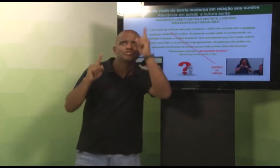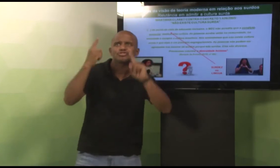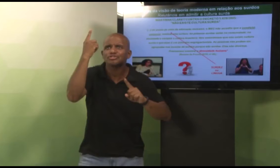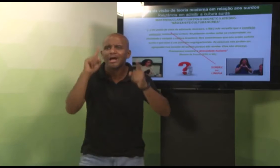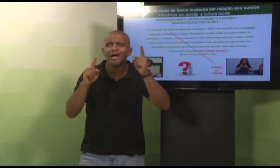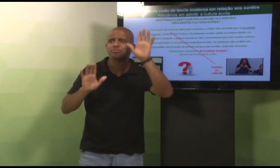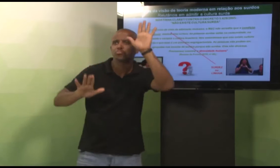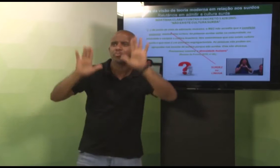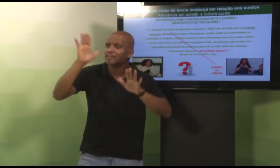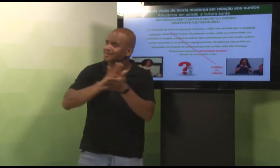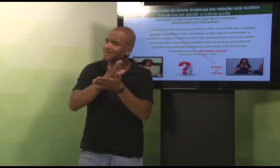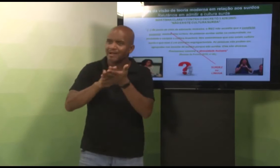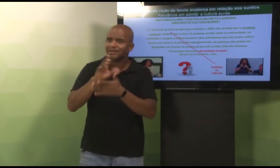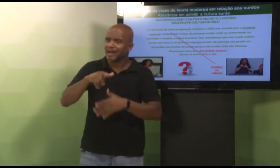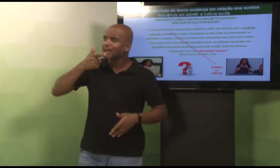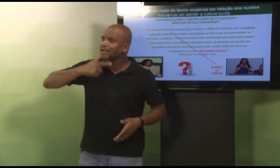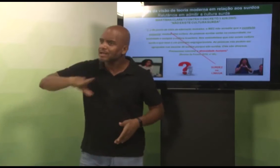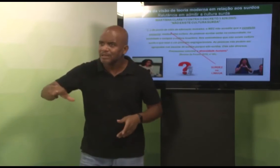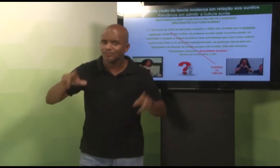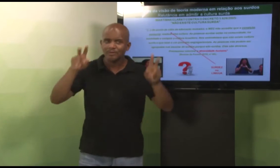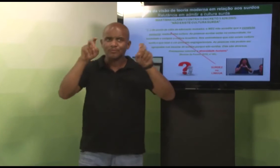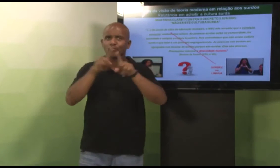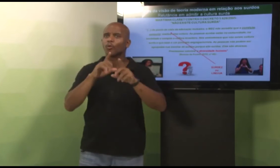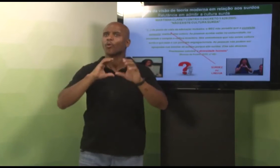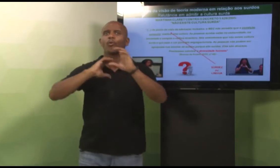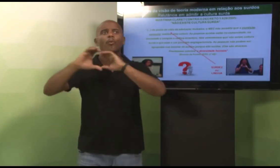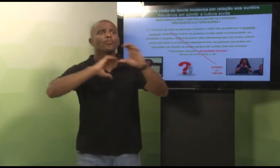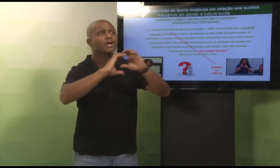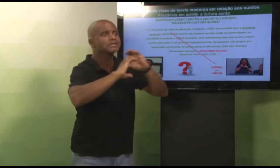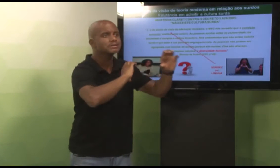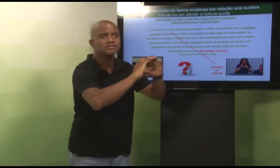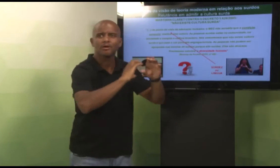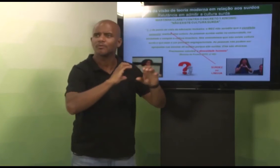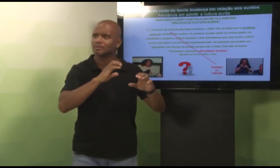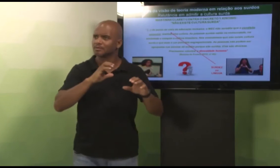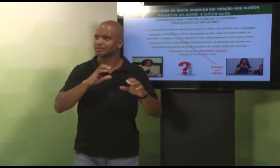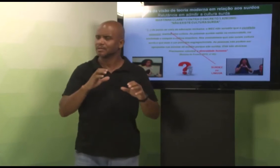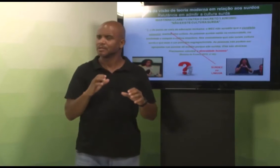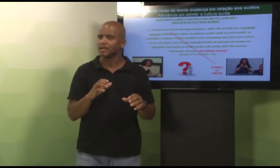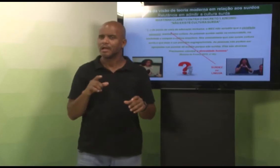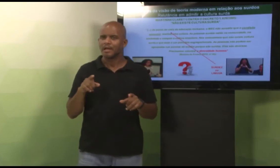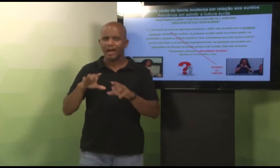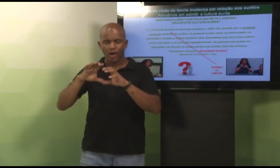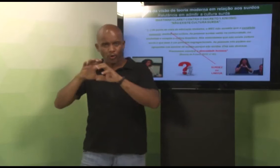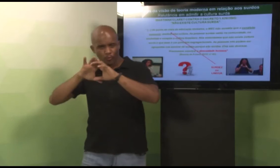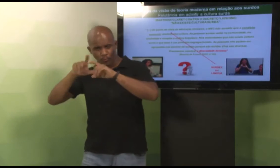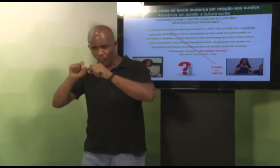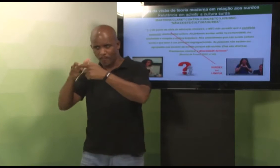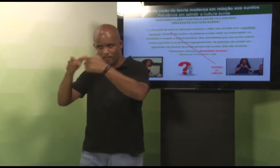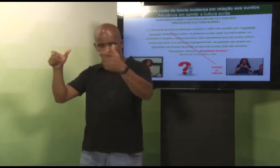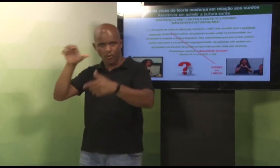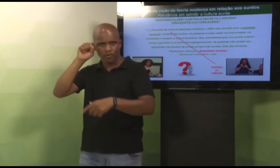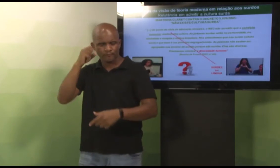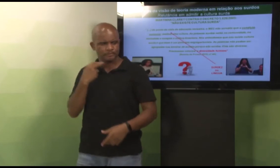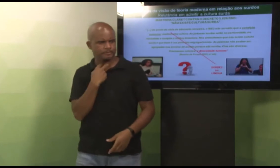língua de sinais é uma língua efetivamente, que não é gestos, mímicas, não, é uma língua que possibilita a comunicação.